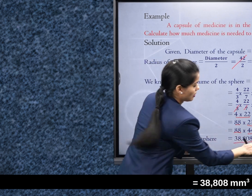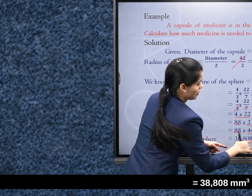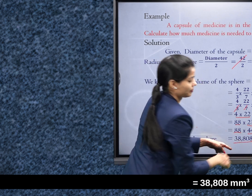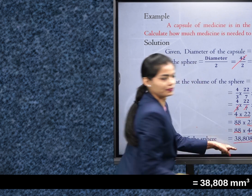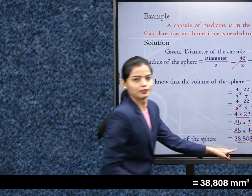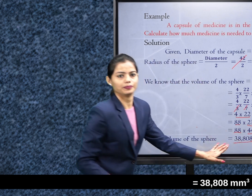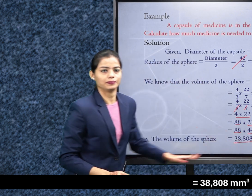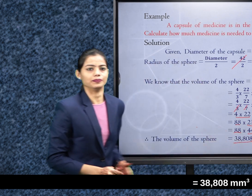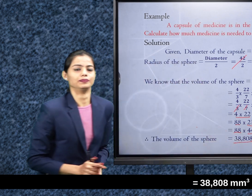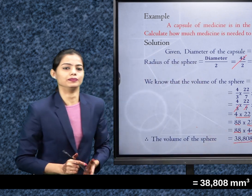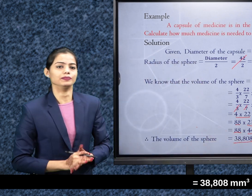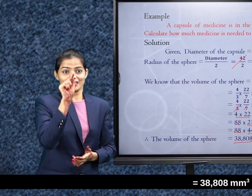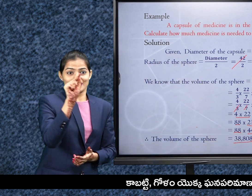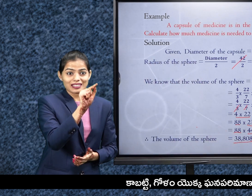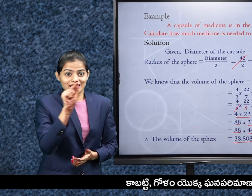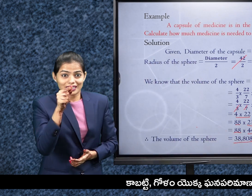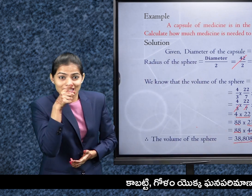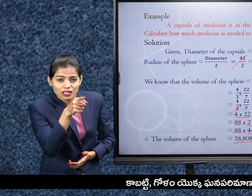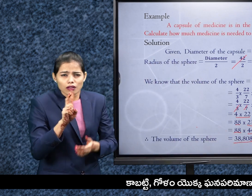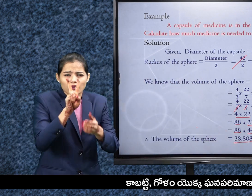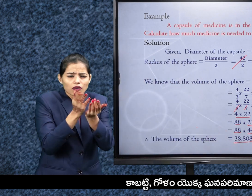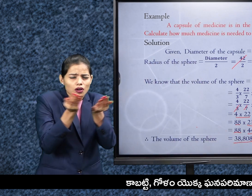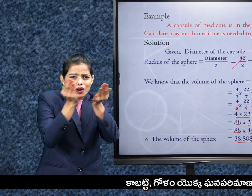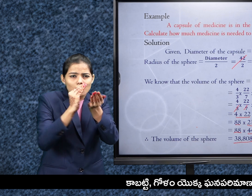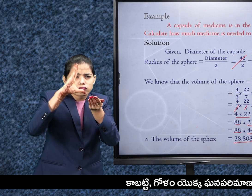38,808 మిల్లీమీటర్ క్యూబ్. కాబట్టి గోళం యొక్క ఘనపరిమాణం